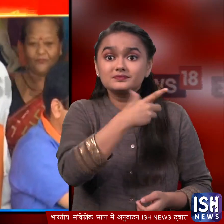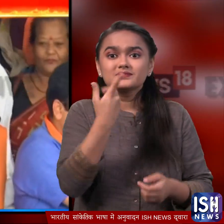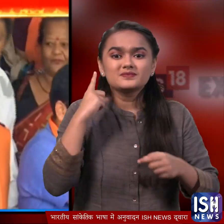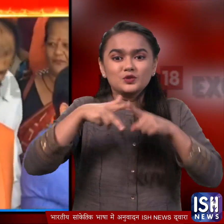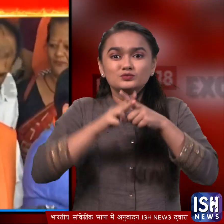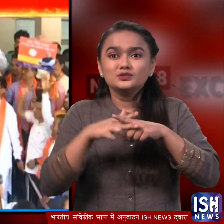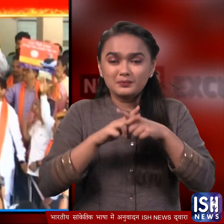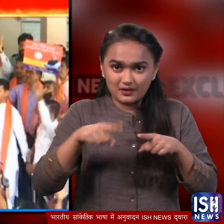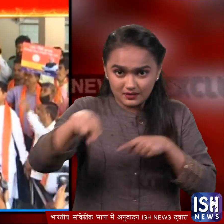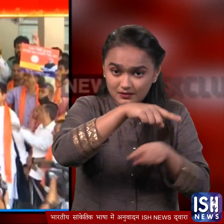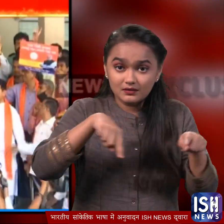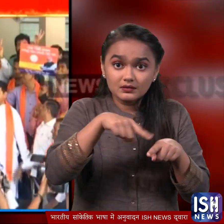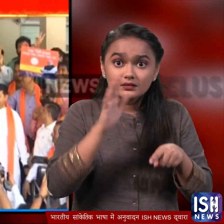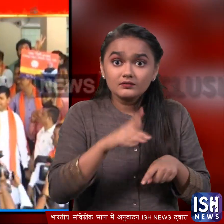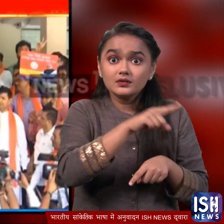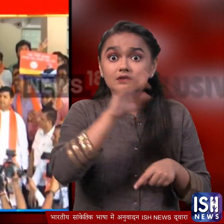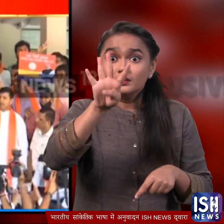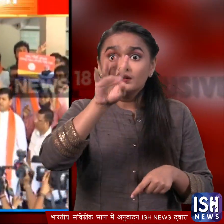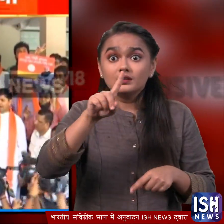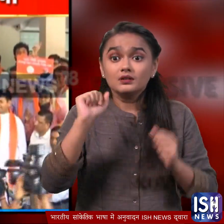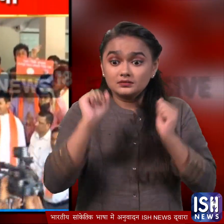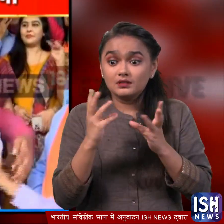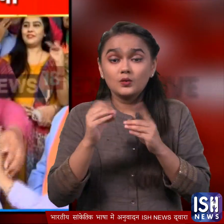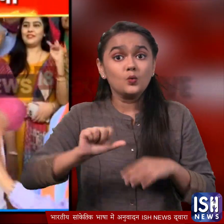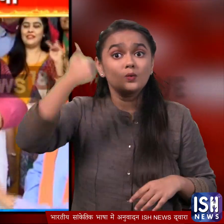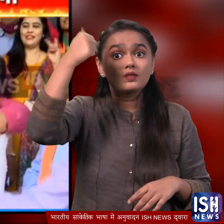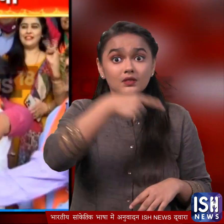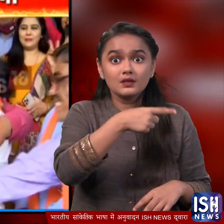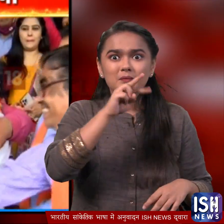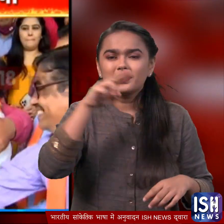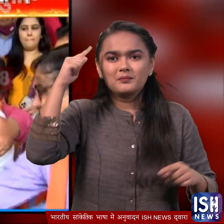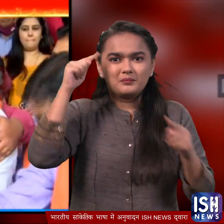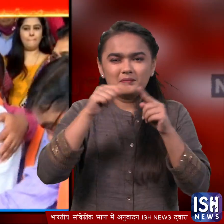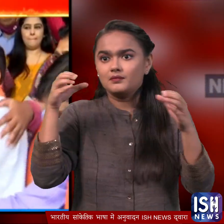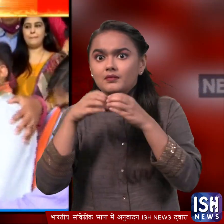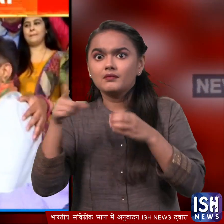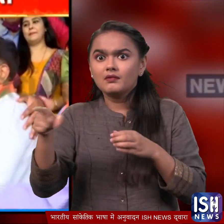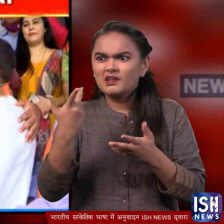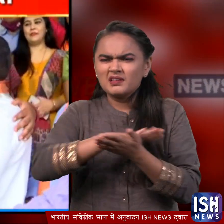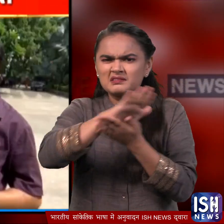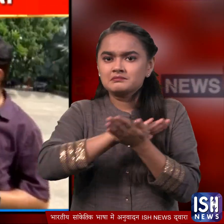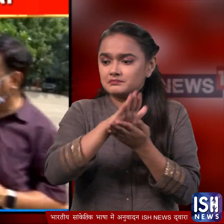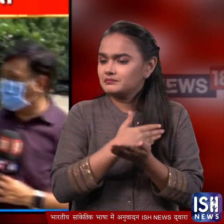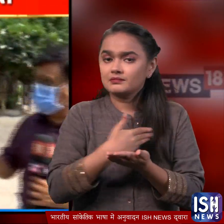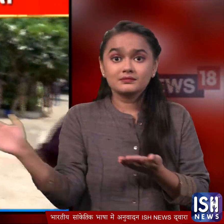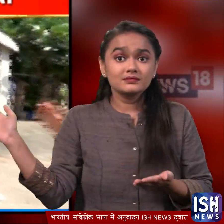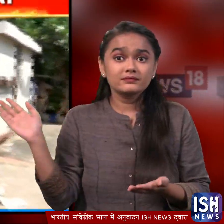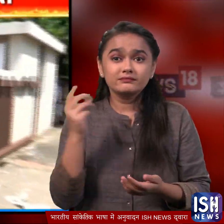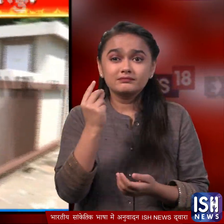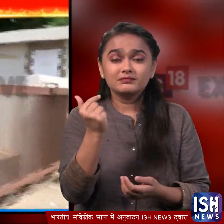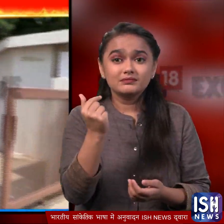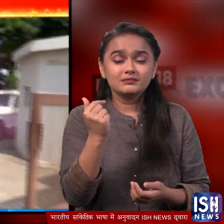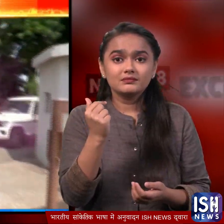जहां नगर निगम की कुल 44 में बीजेपी ने 41 सीटें जीती। मतलब विपक्ष का करीब करीब सुपड़ा ही साफ कर दिया। जीत की खुशी